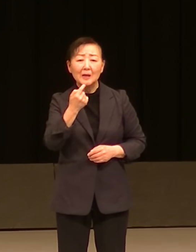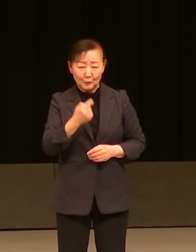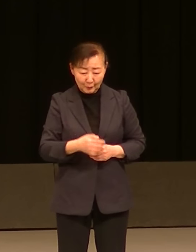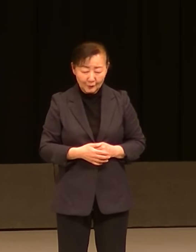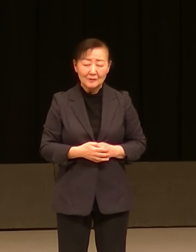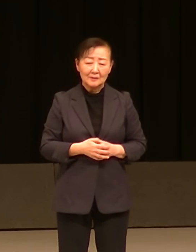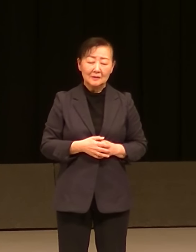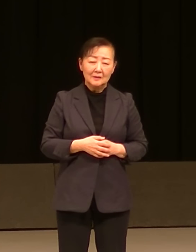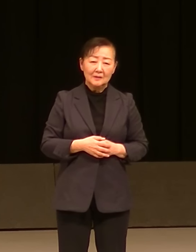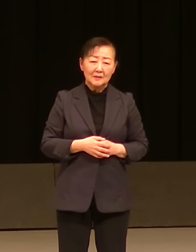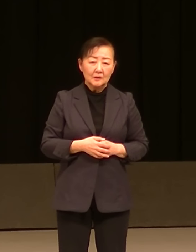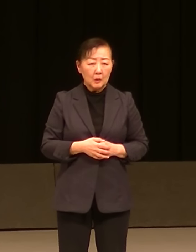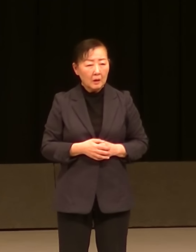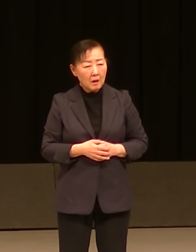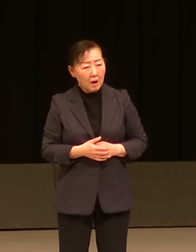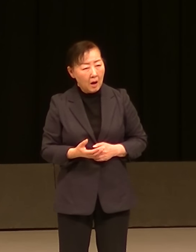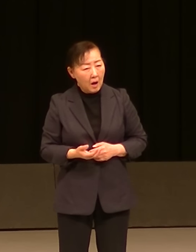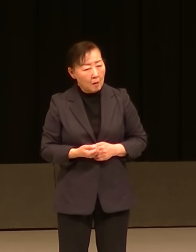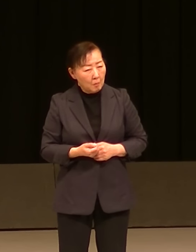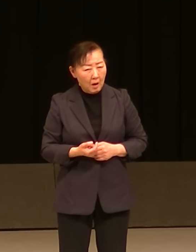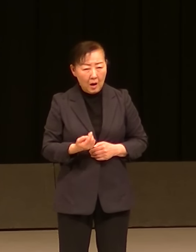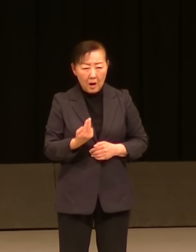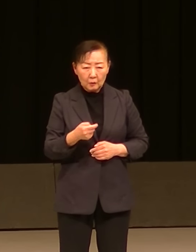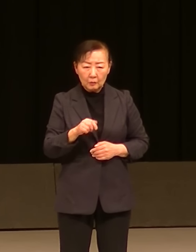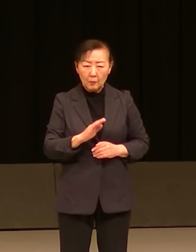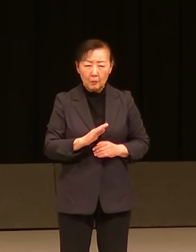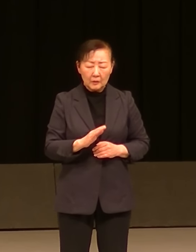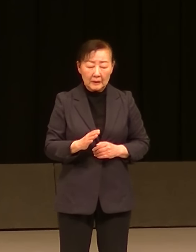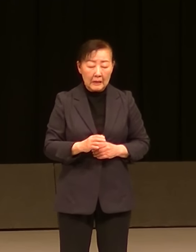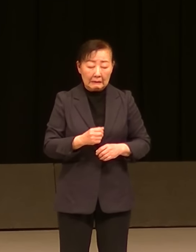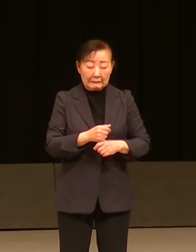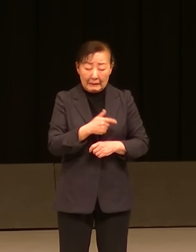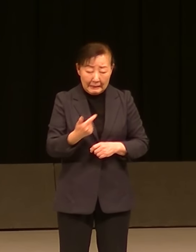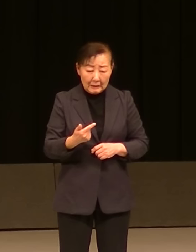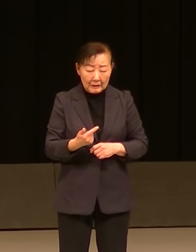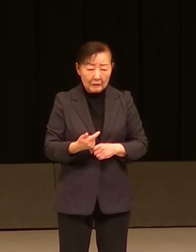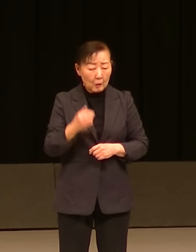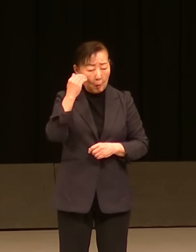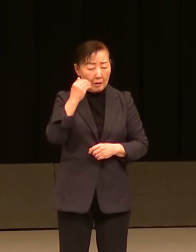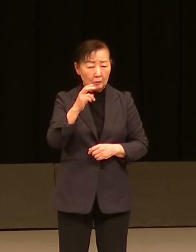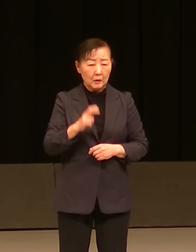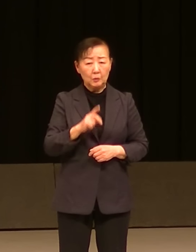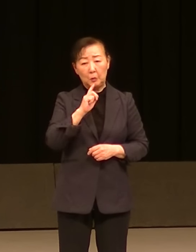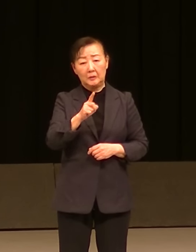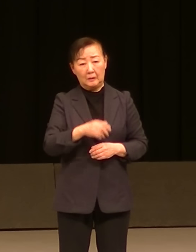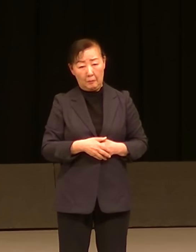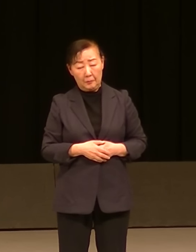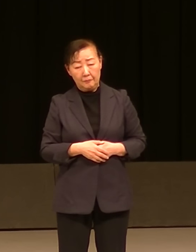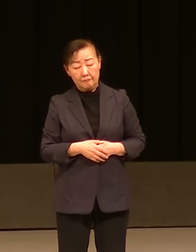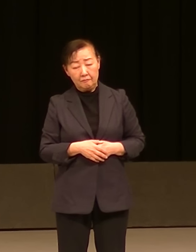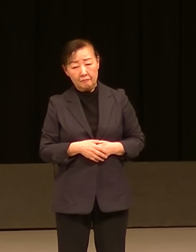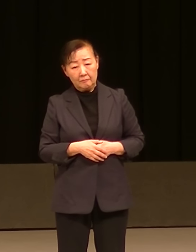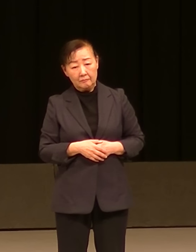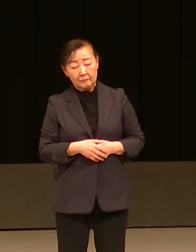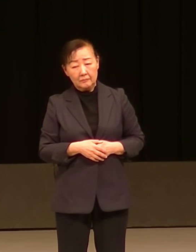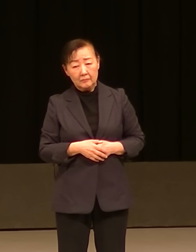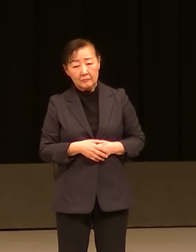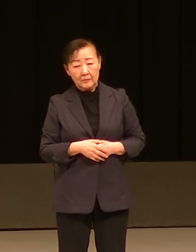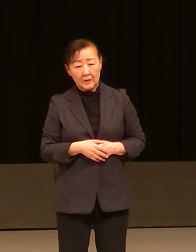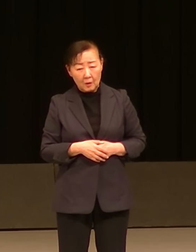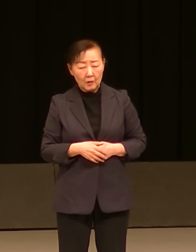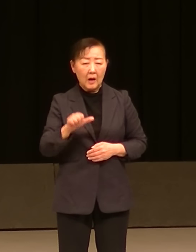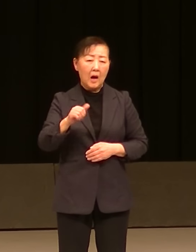それだけとんでもないことを喋っていたというわけでございまして、まあ、それがこの、まあアコノ